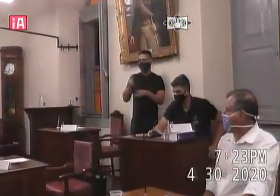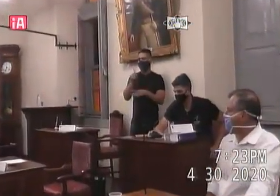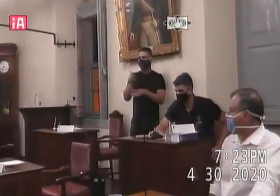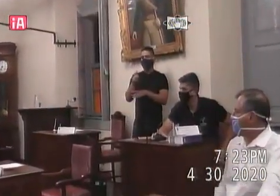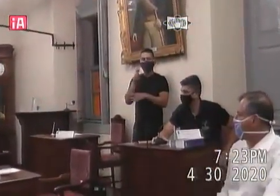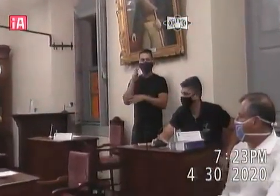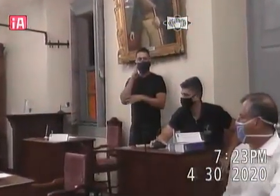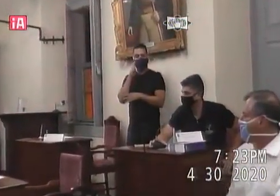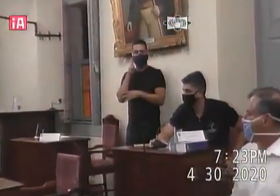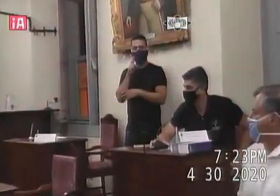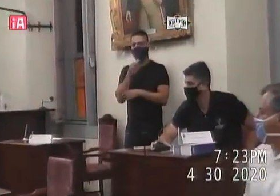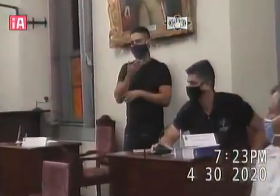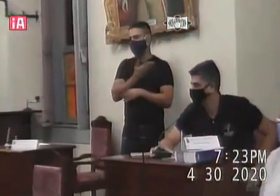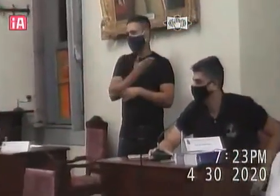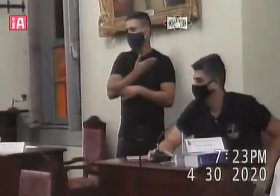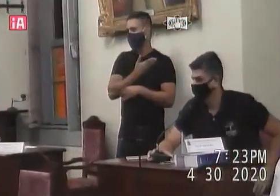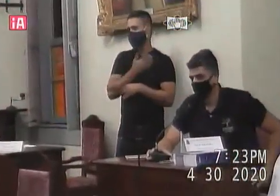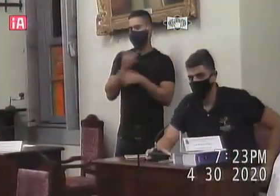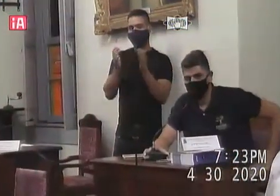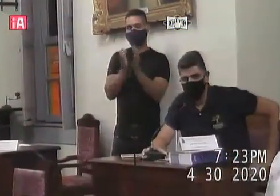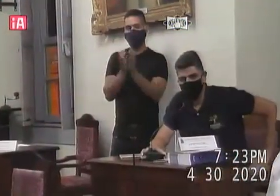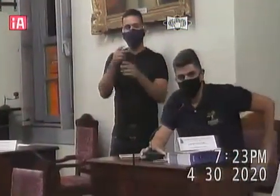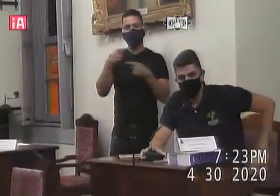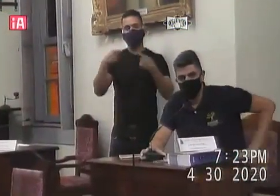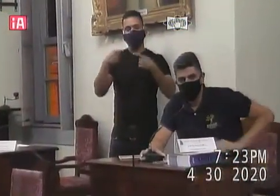meu companheiro do Partido Patriotas,